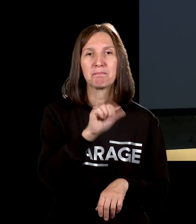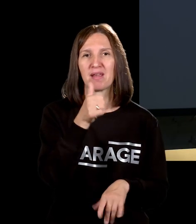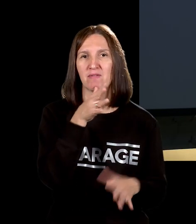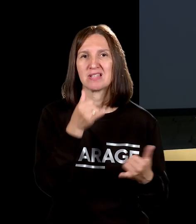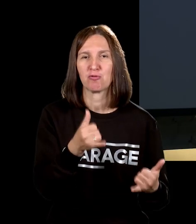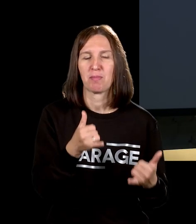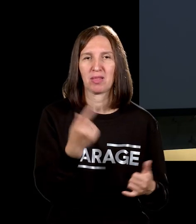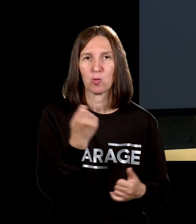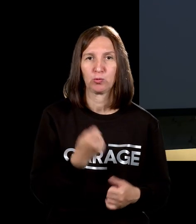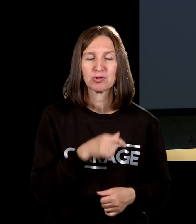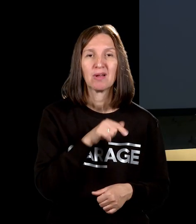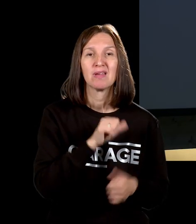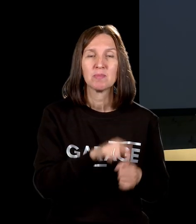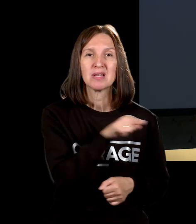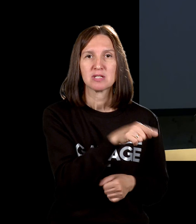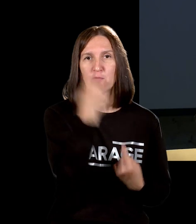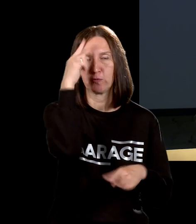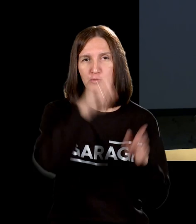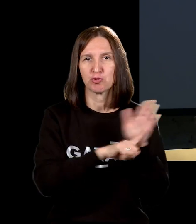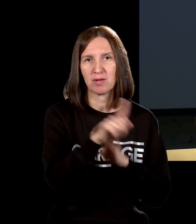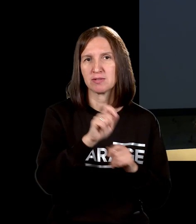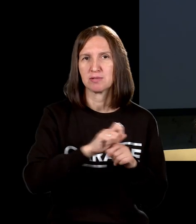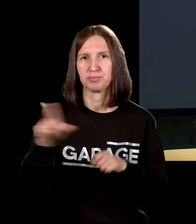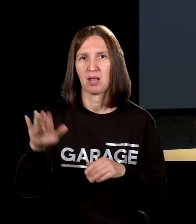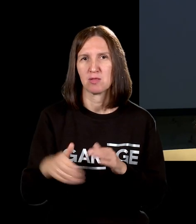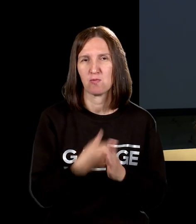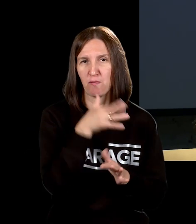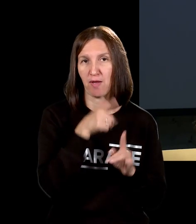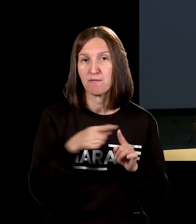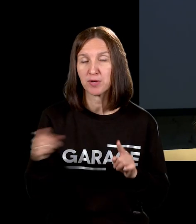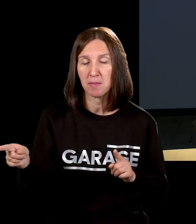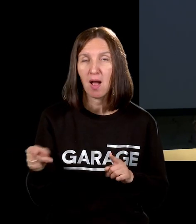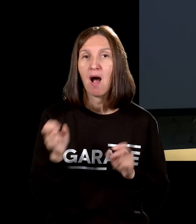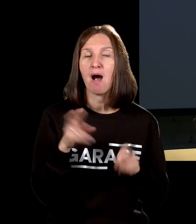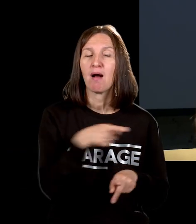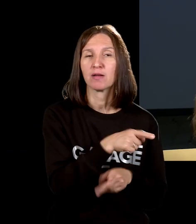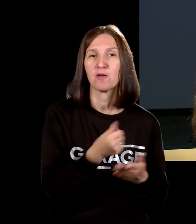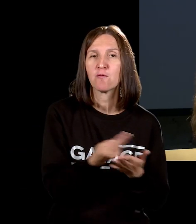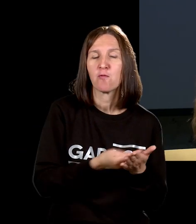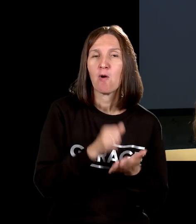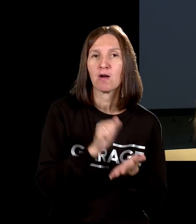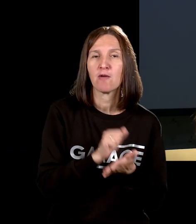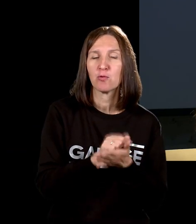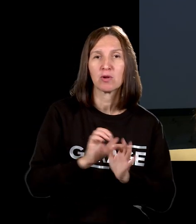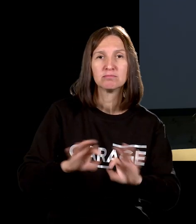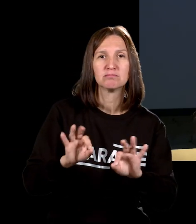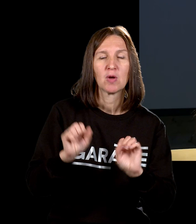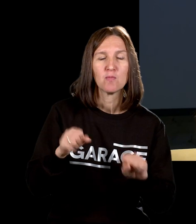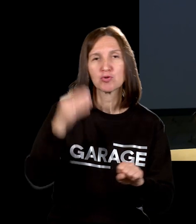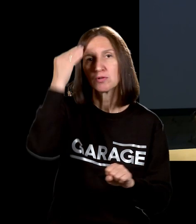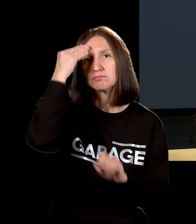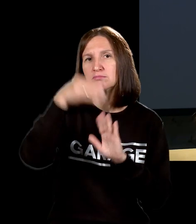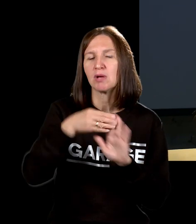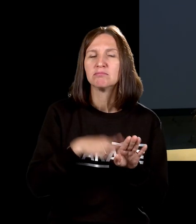начинается новое время. Дальше, как это новое время, как эти гравюры Гоя можно трактовать? Да, обычно их трактуют как